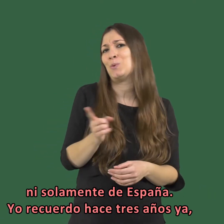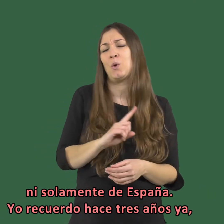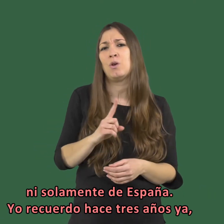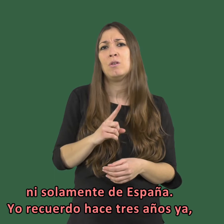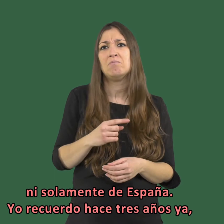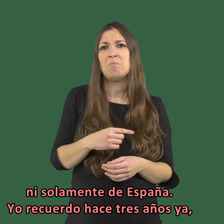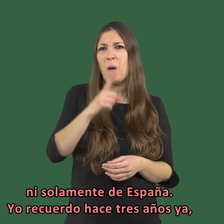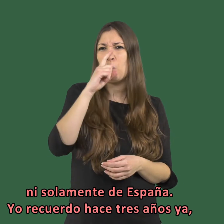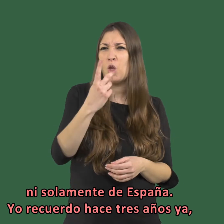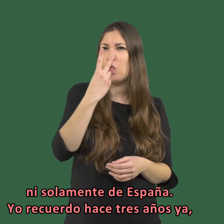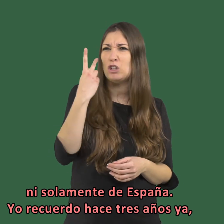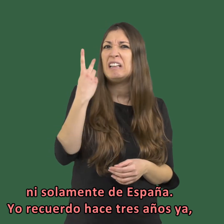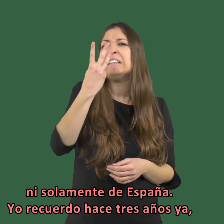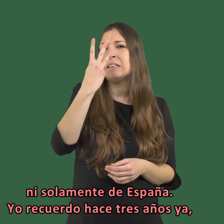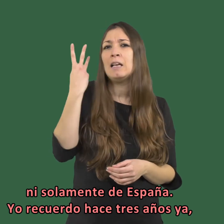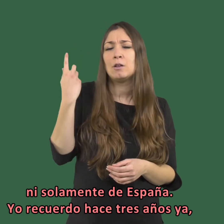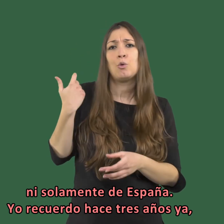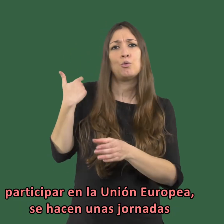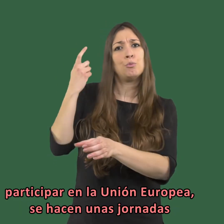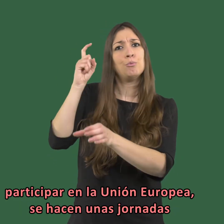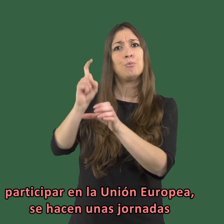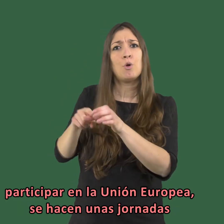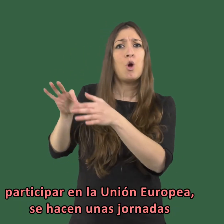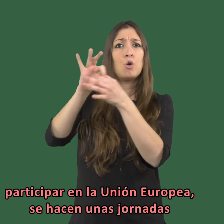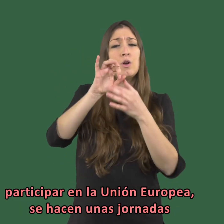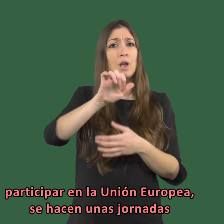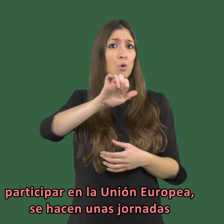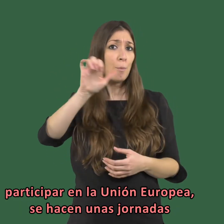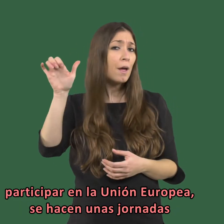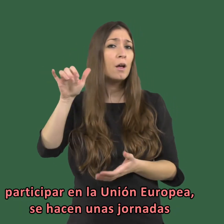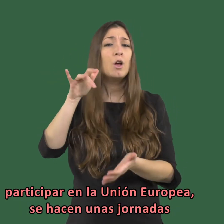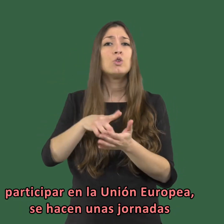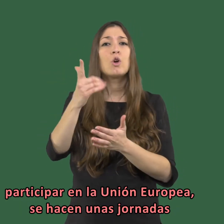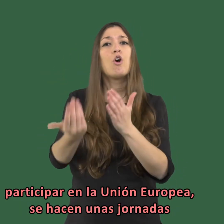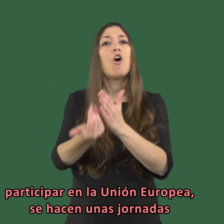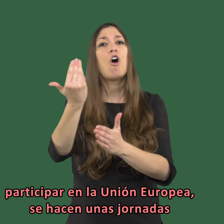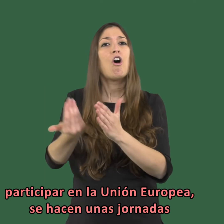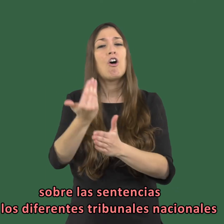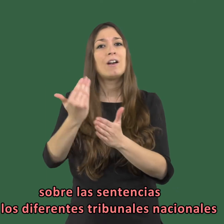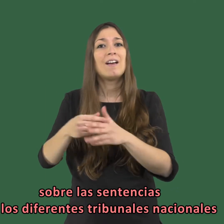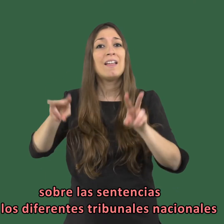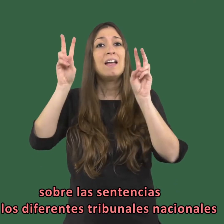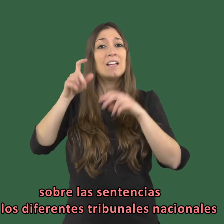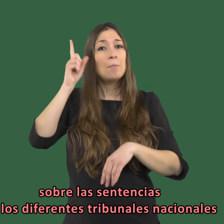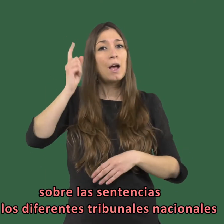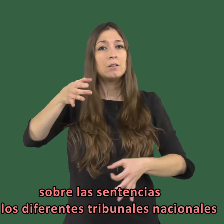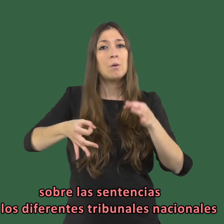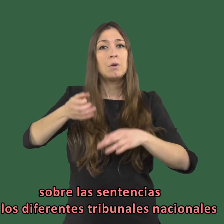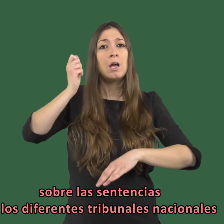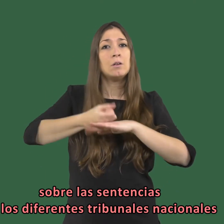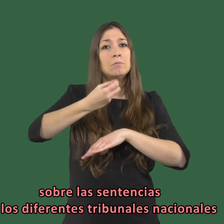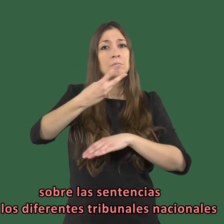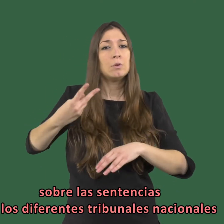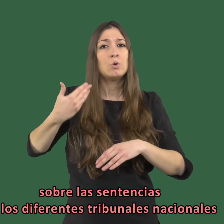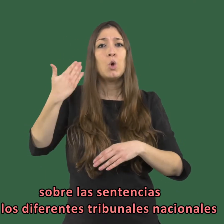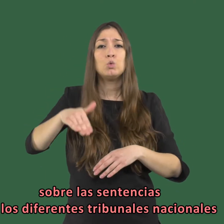España. Yo recuerdo hace 3 años ya participar en la Unión Europea. Se hacen unas jornadas sobre las sentencias